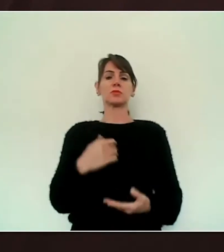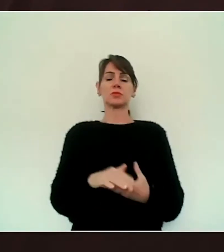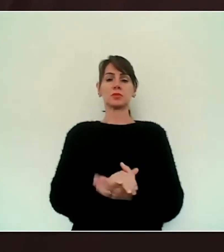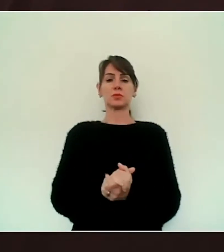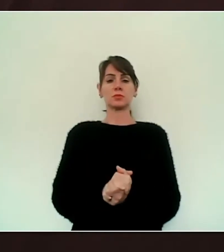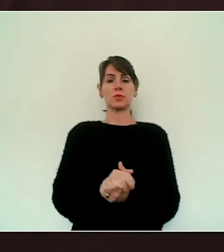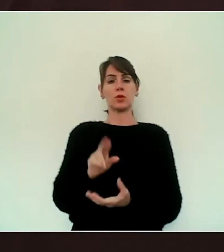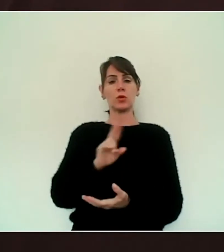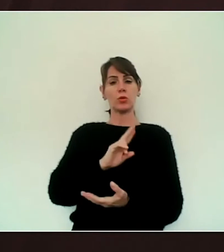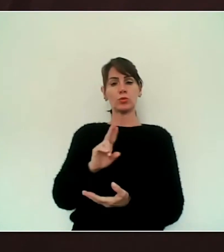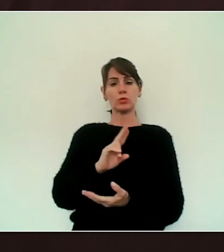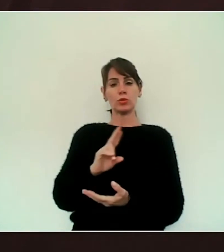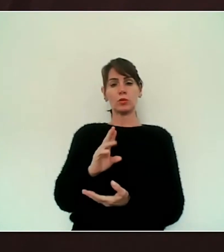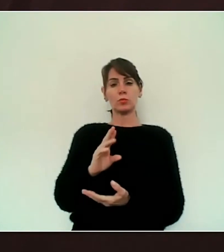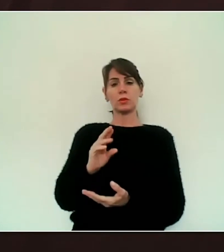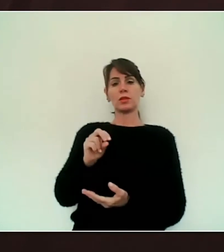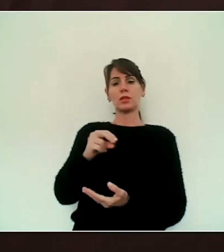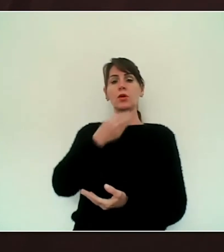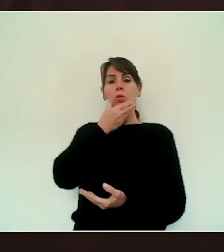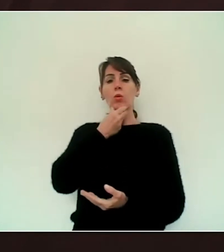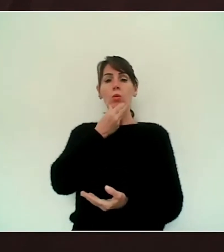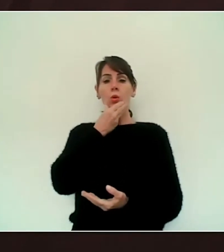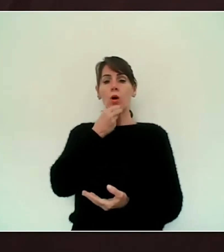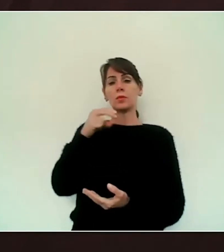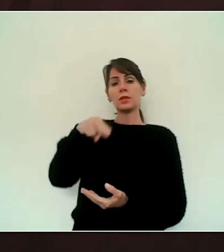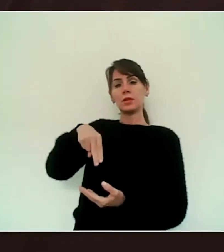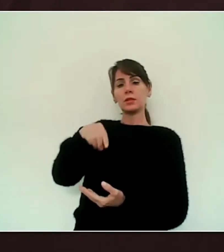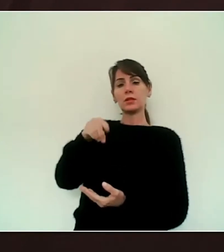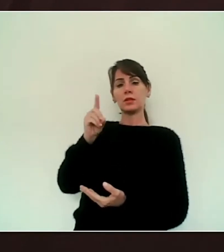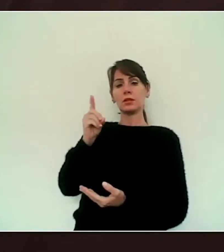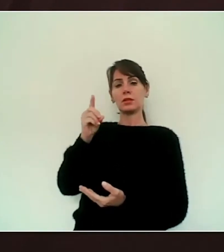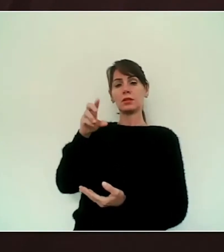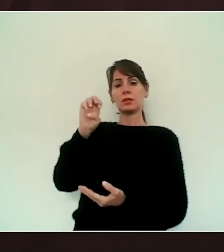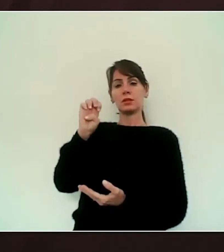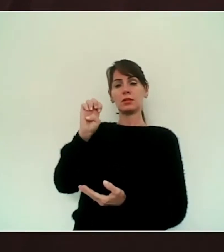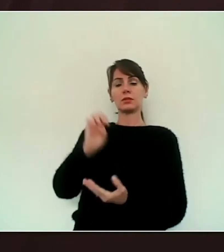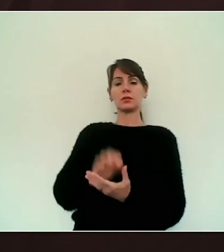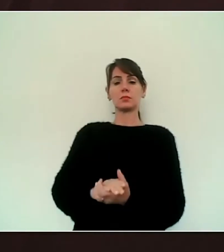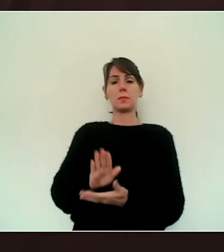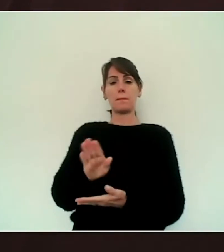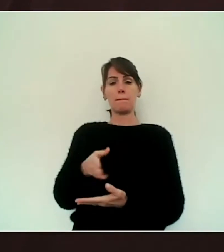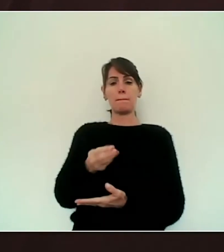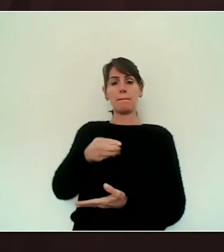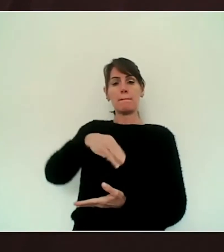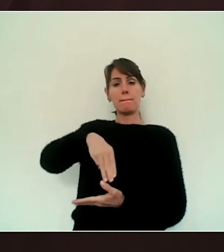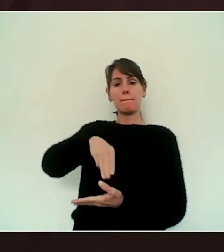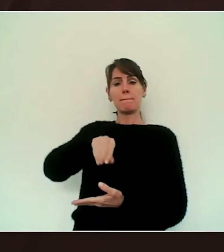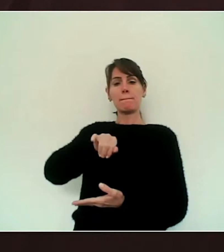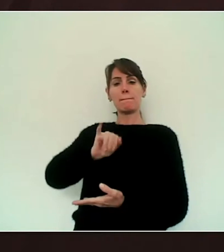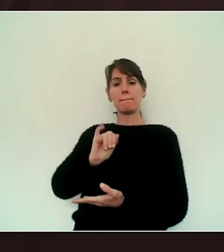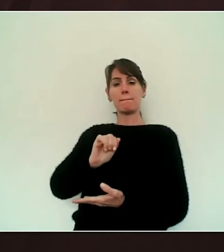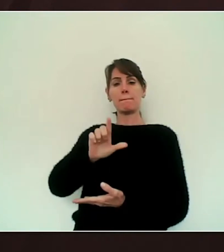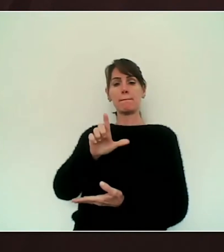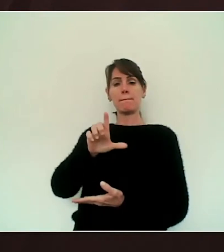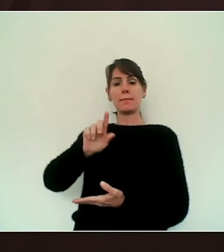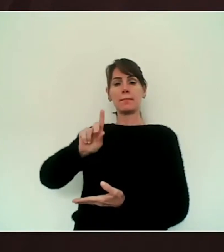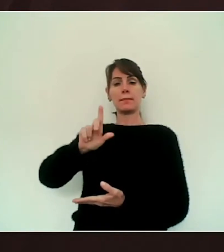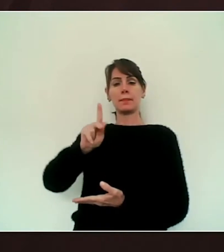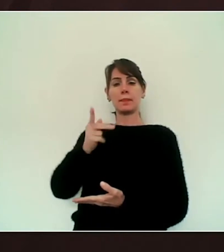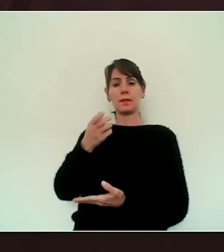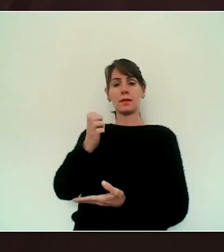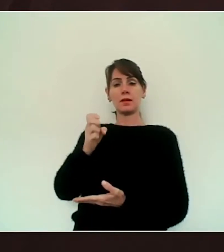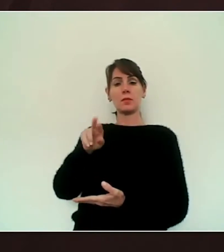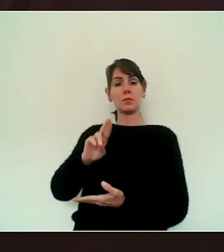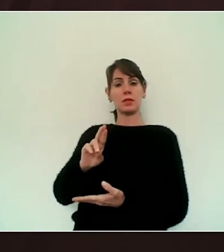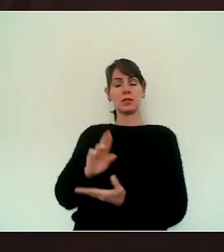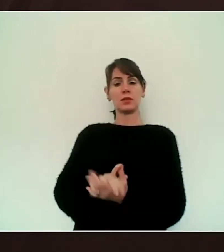dizer, o homem, a natureza humana, gosta de poder. É ou não é? A natureza humana